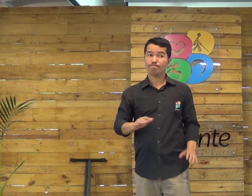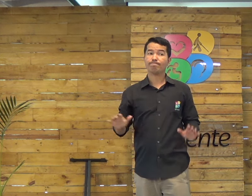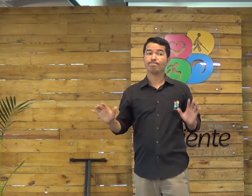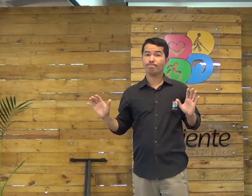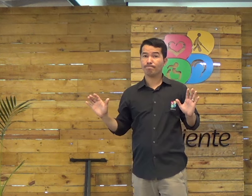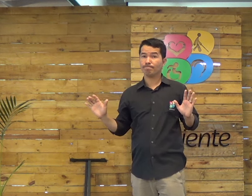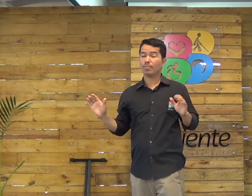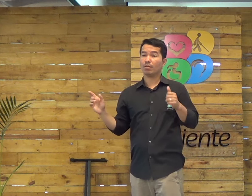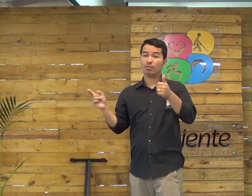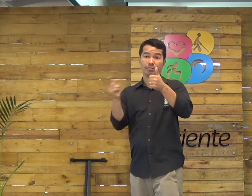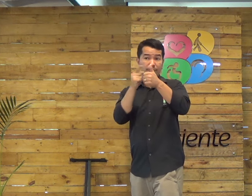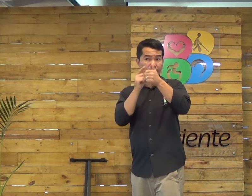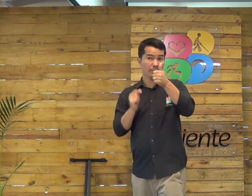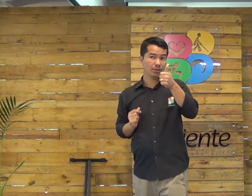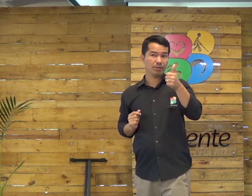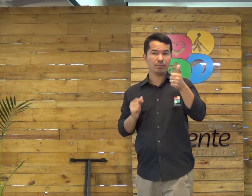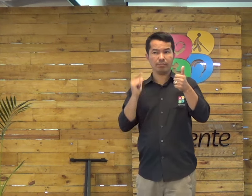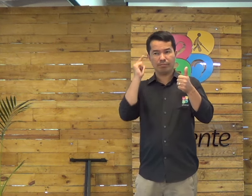Paulo.